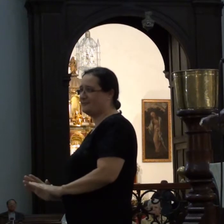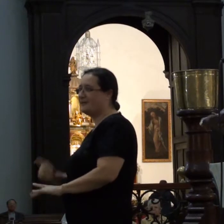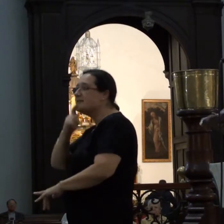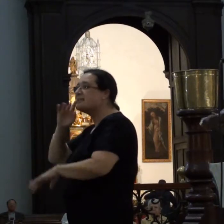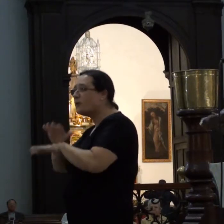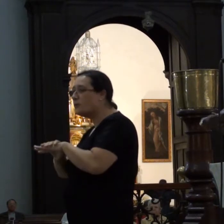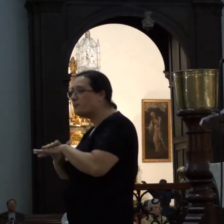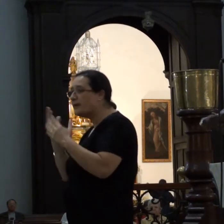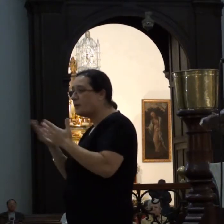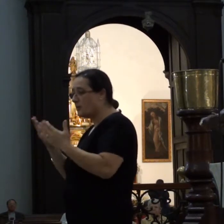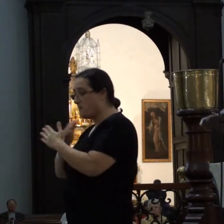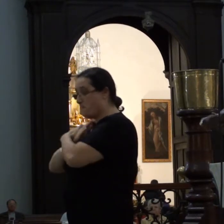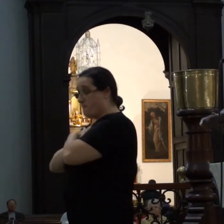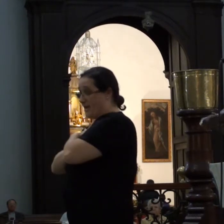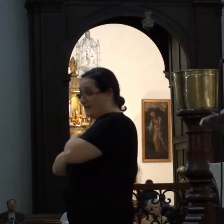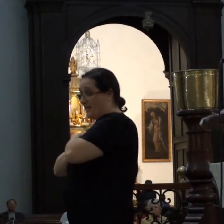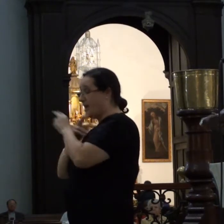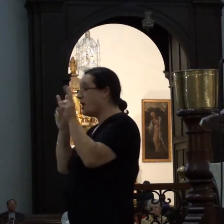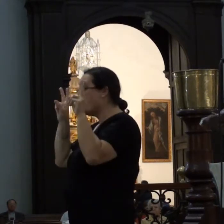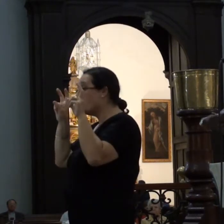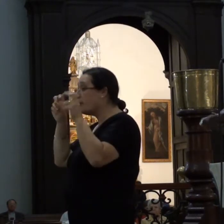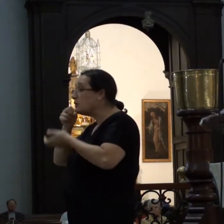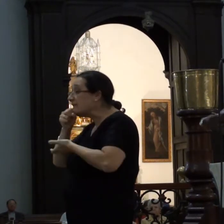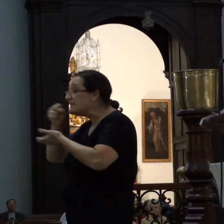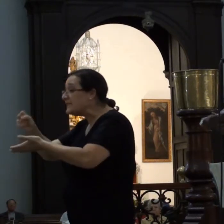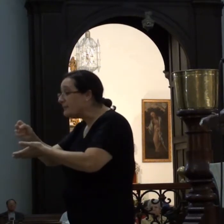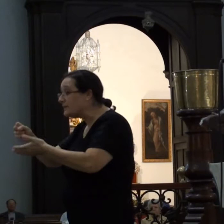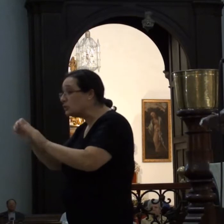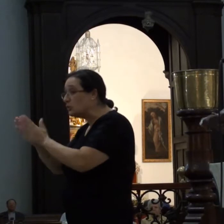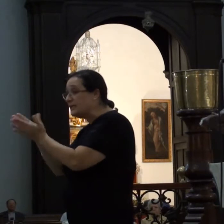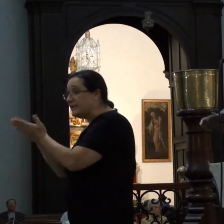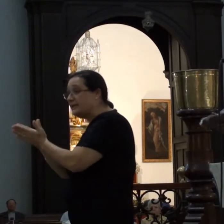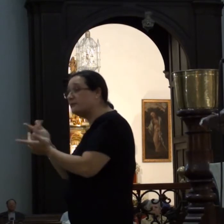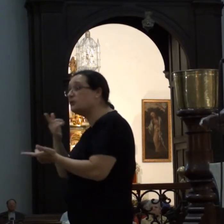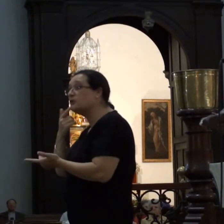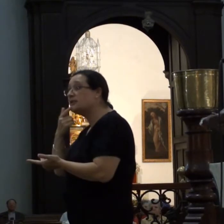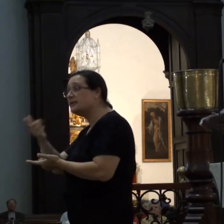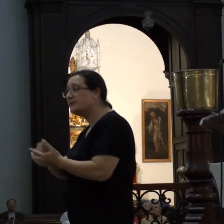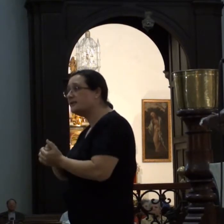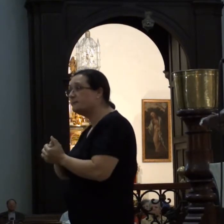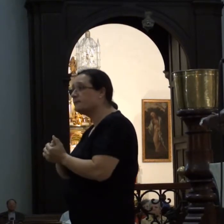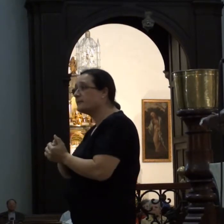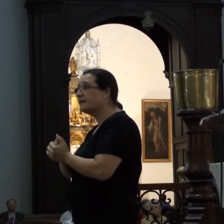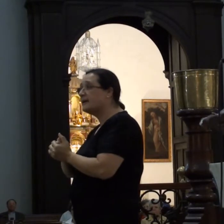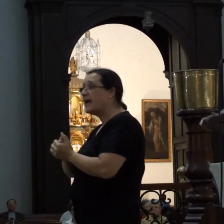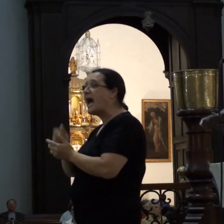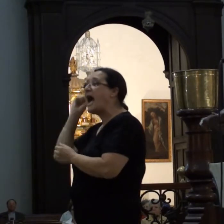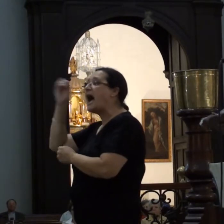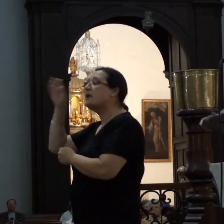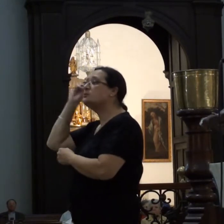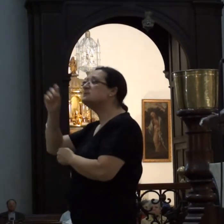cuya aparición en el Nuevo Testamento es muy precisa aparece por primera vez en la anunciación